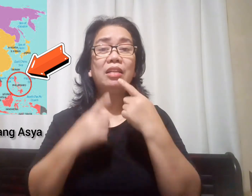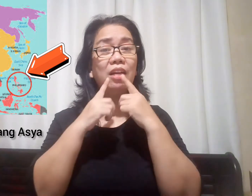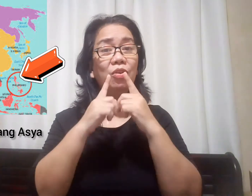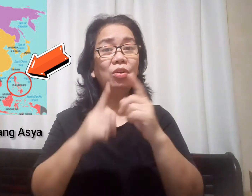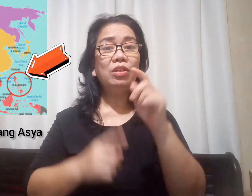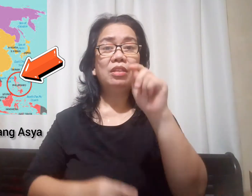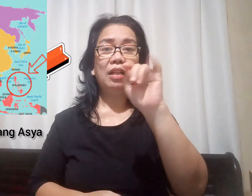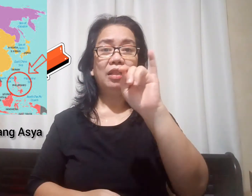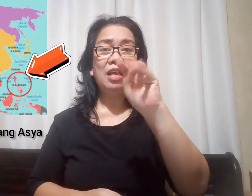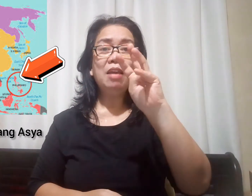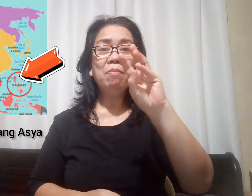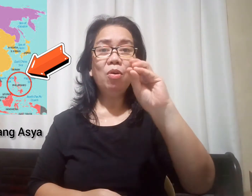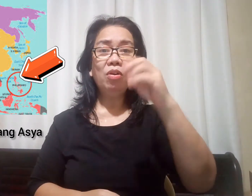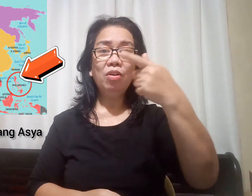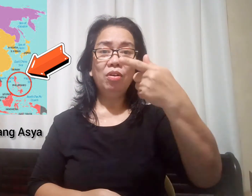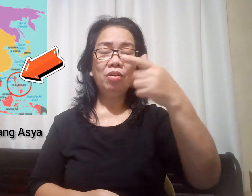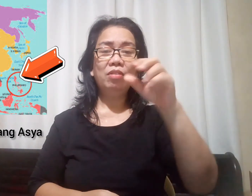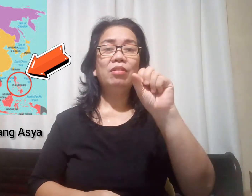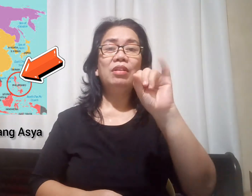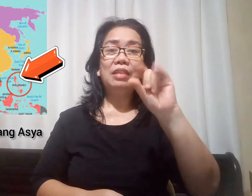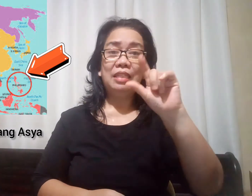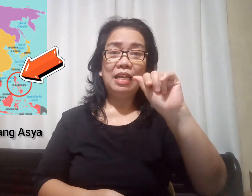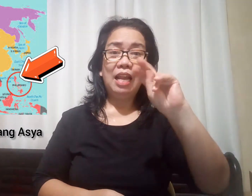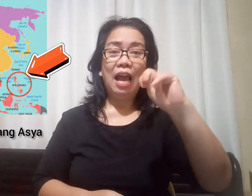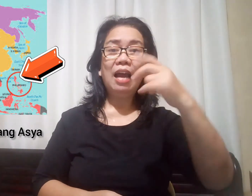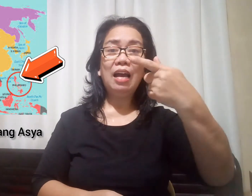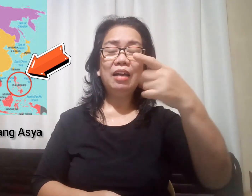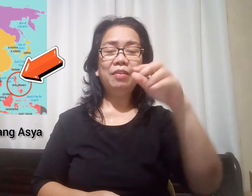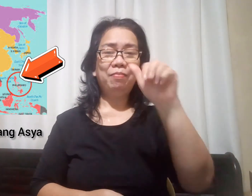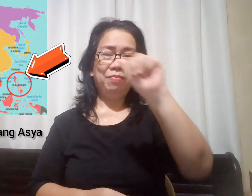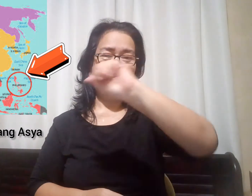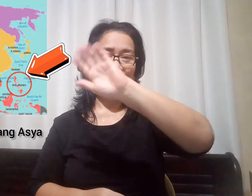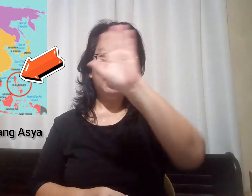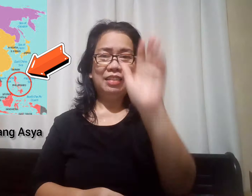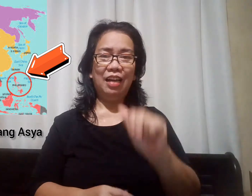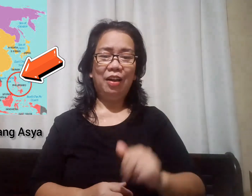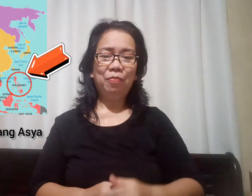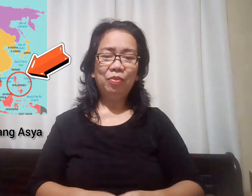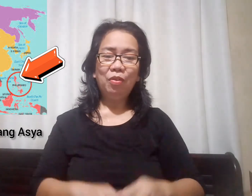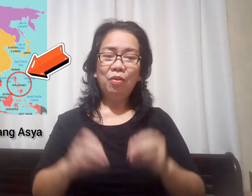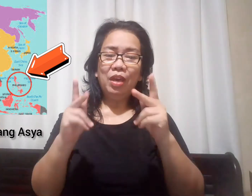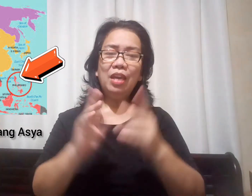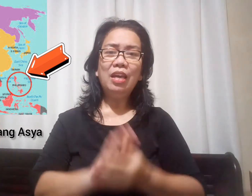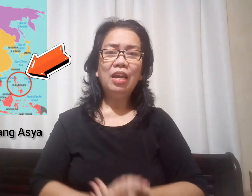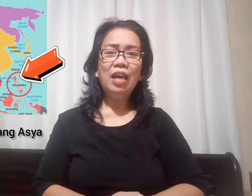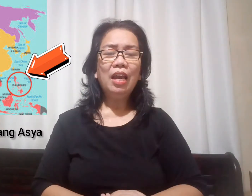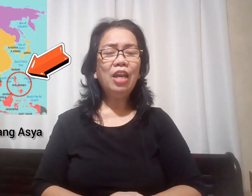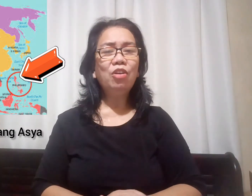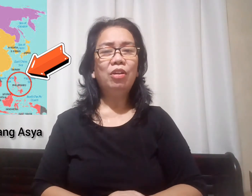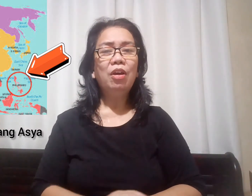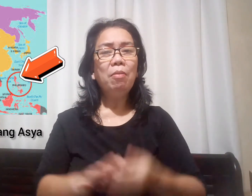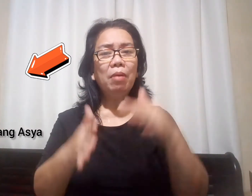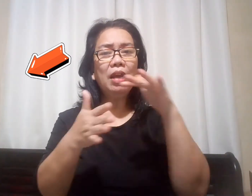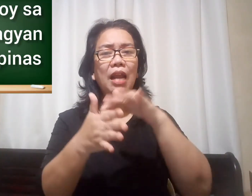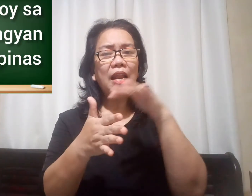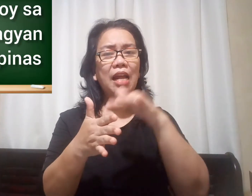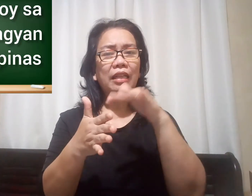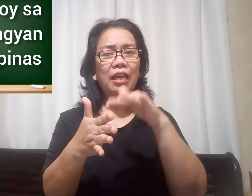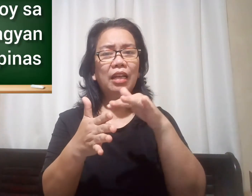sagot, sa Timog Silangang Asia. Okay? Ngayon, pag-aralan natin